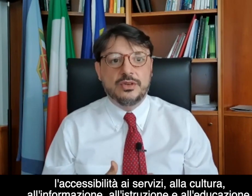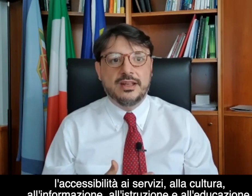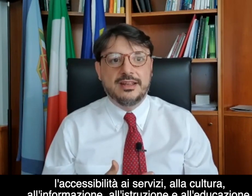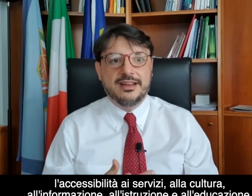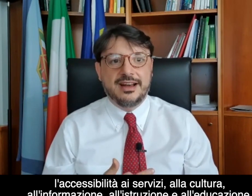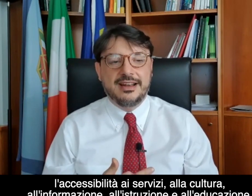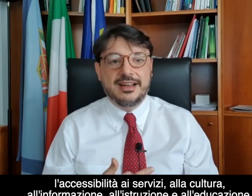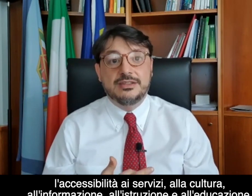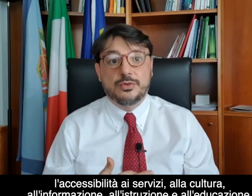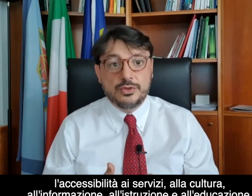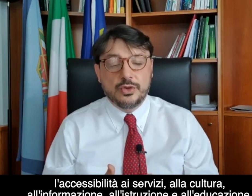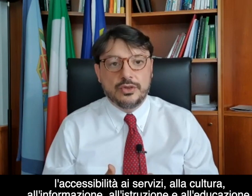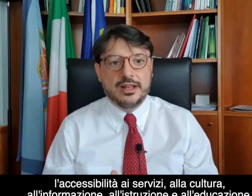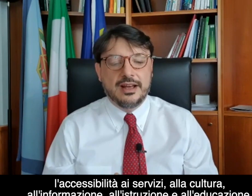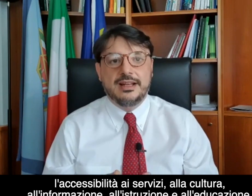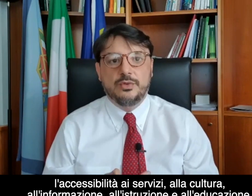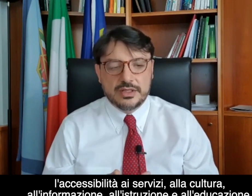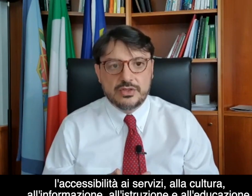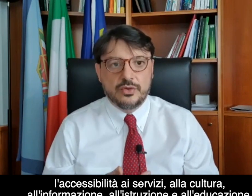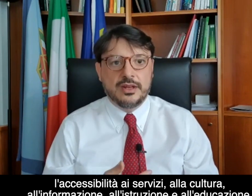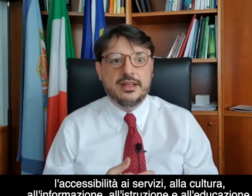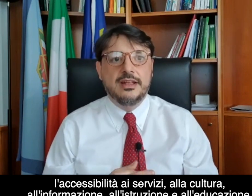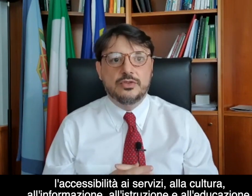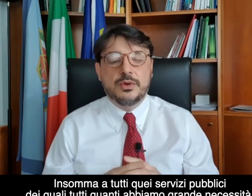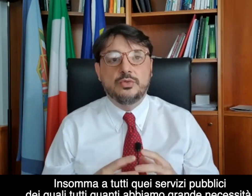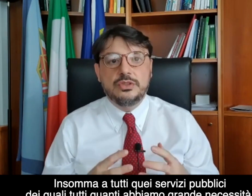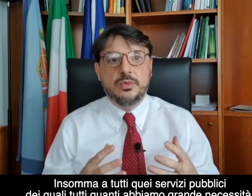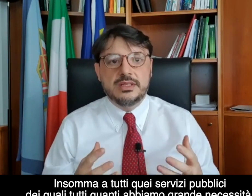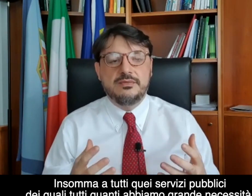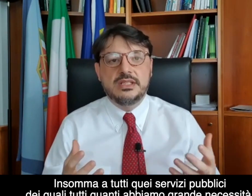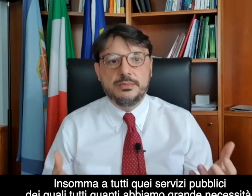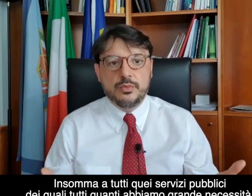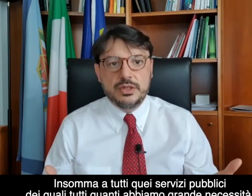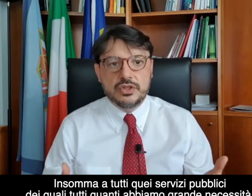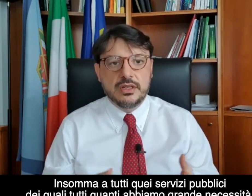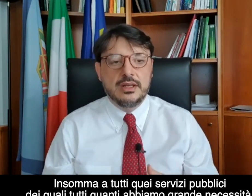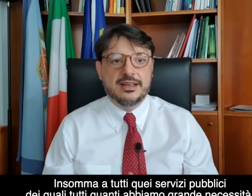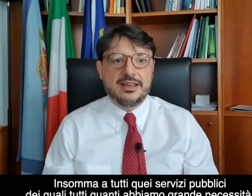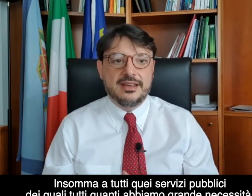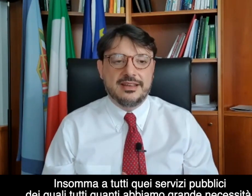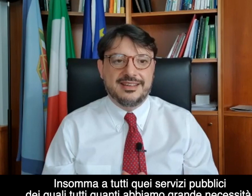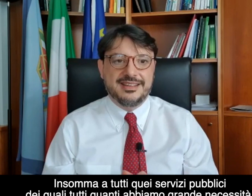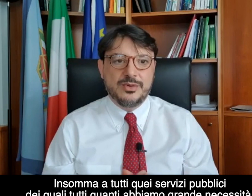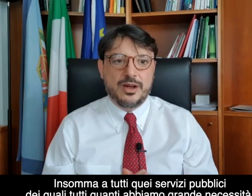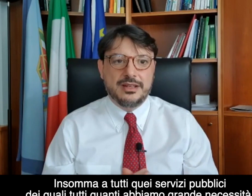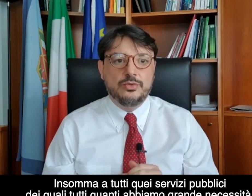alla istruzione all'educazione insomma tutti quei servizi pubblici che dei quali tutti